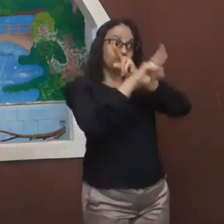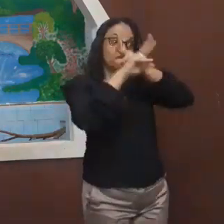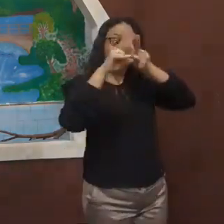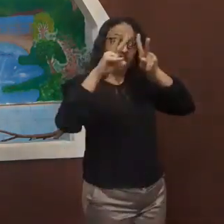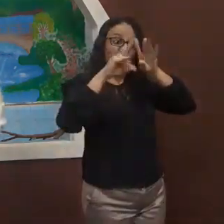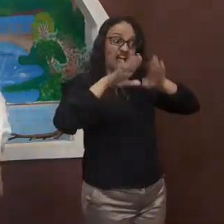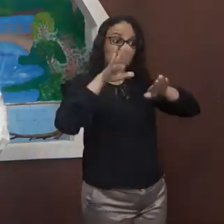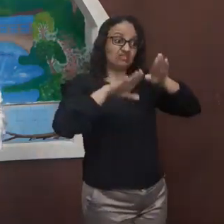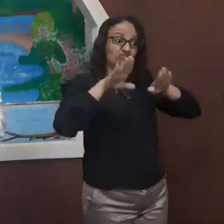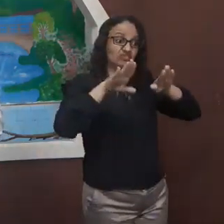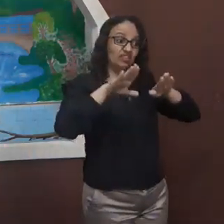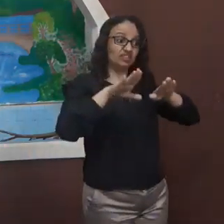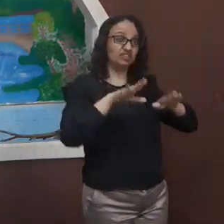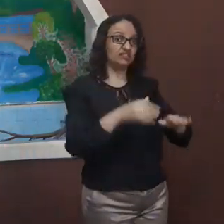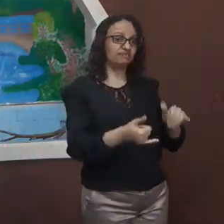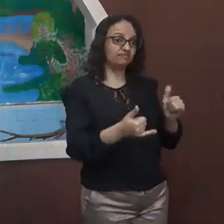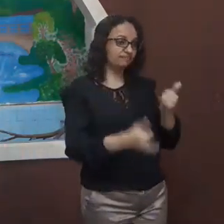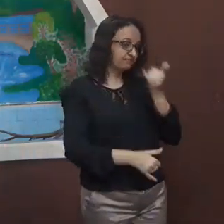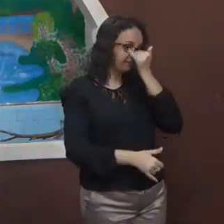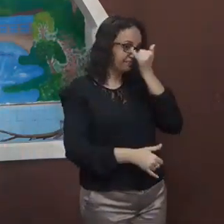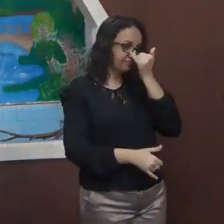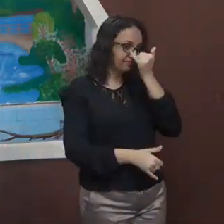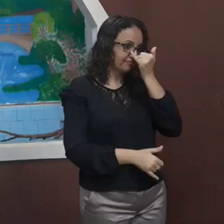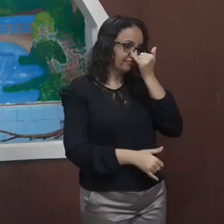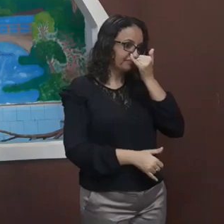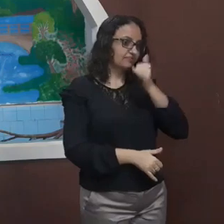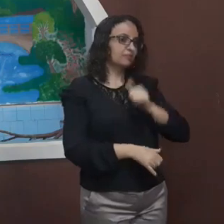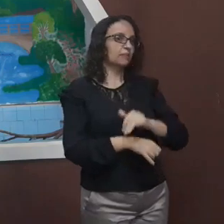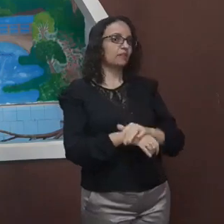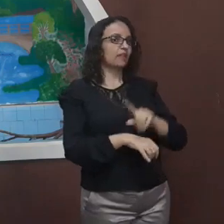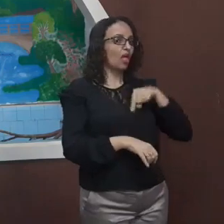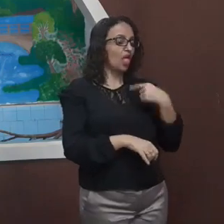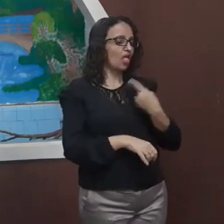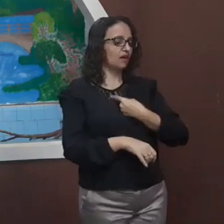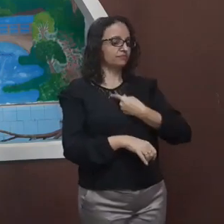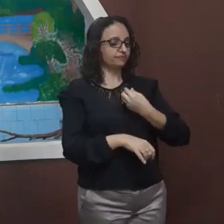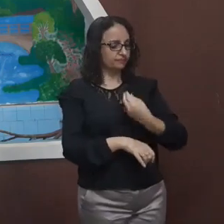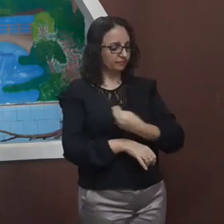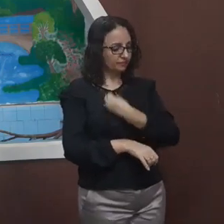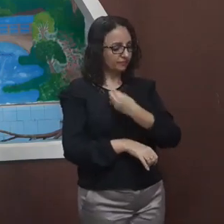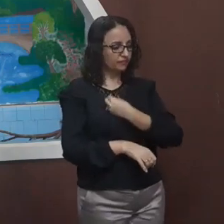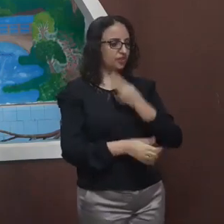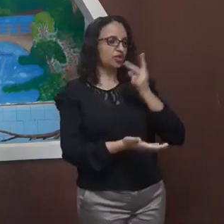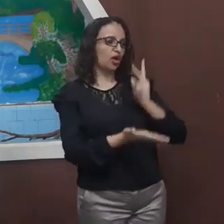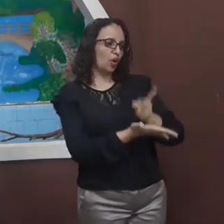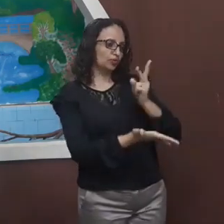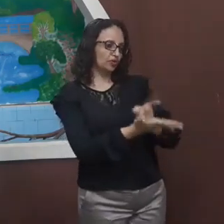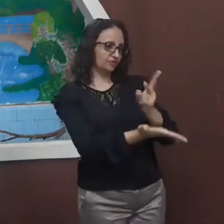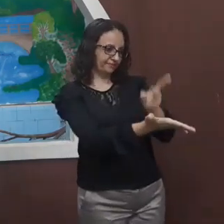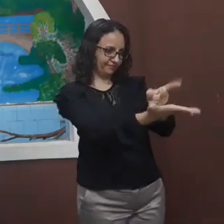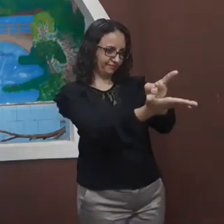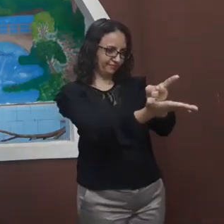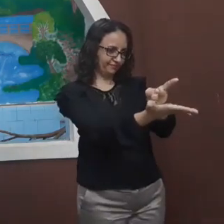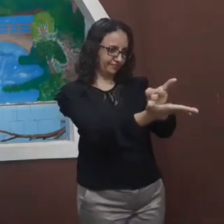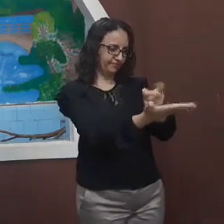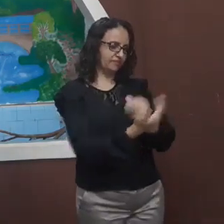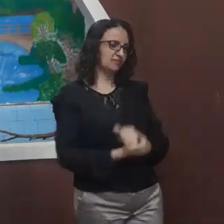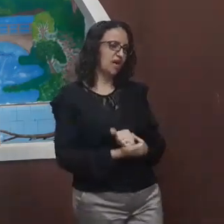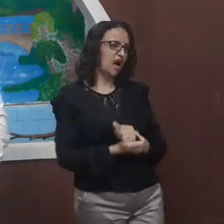nós caímos, e assim segue a vida. Tiago